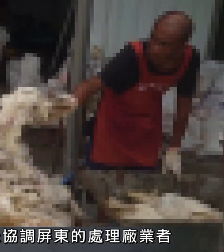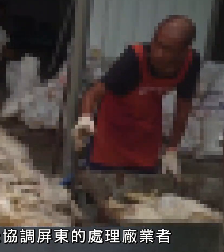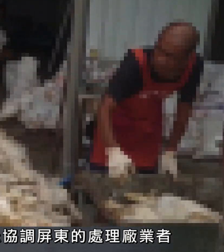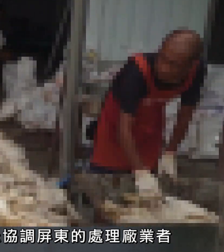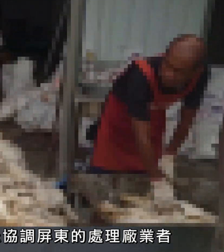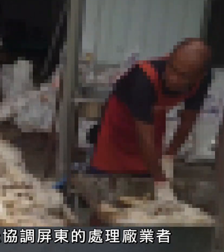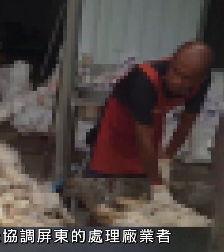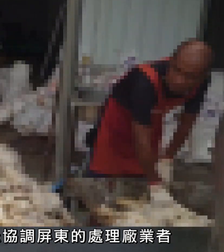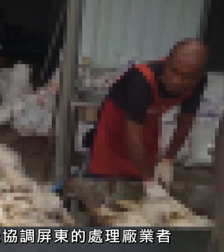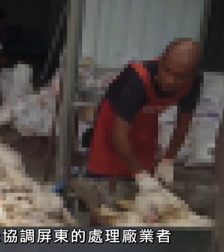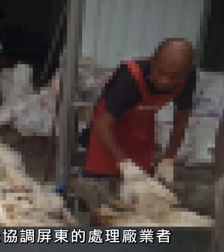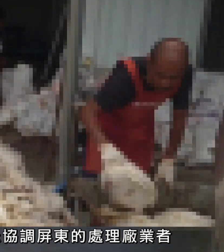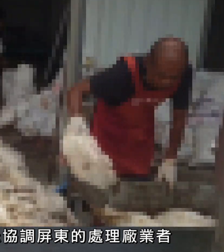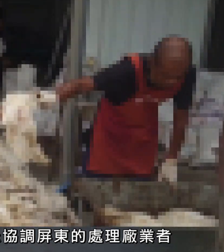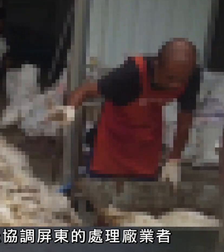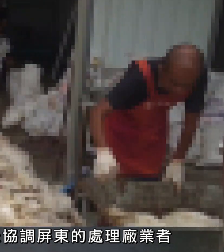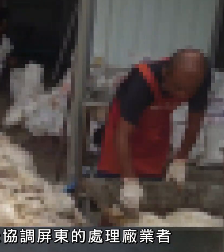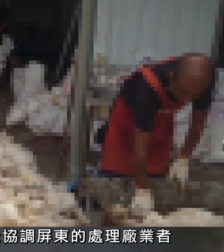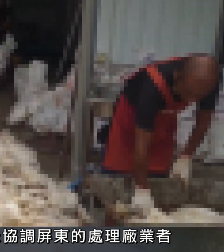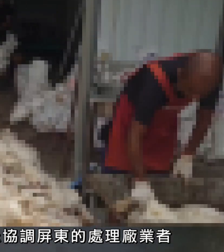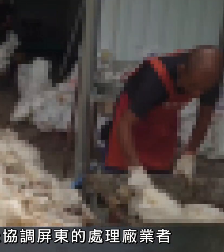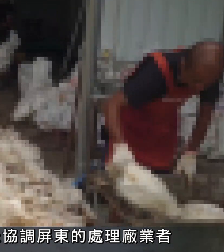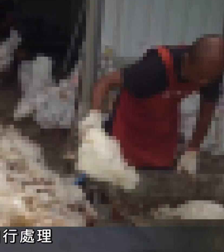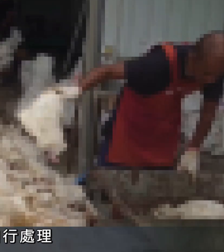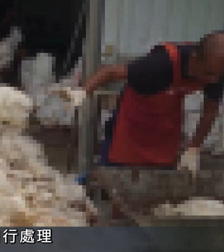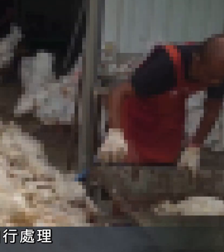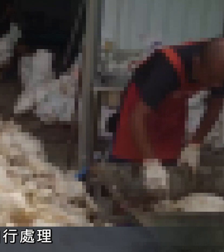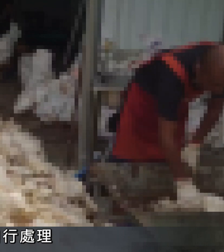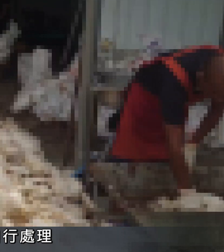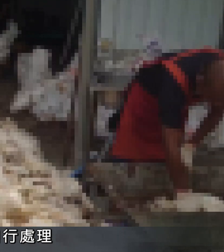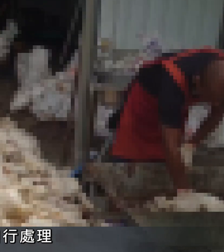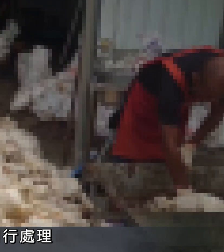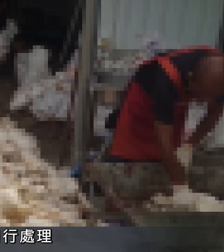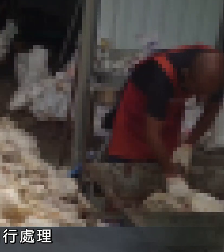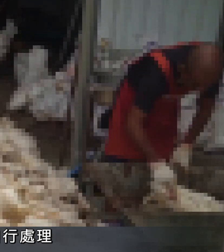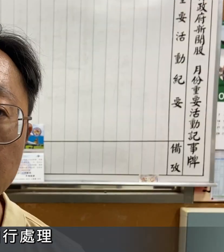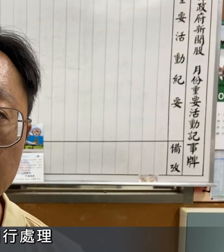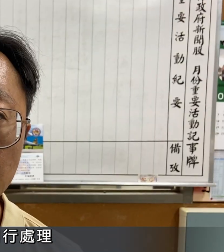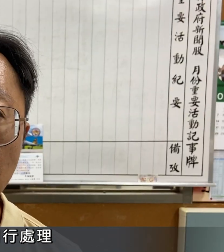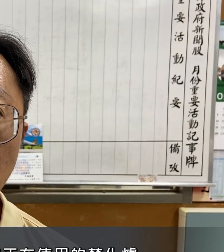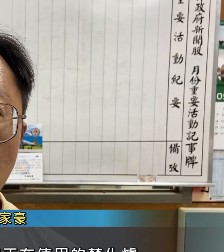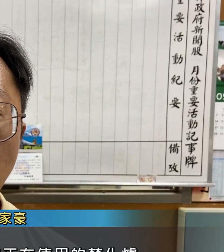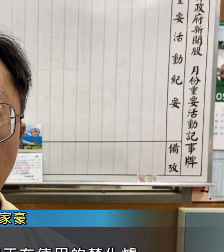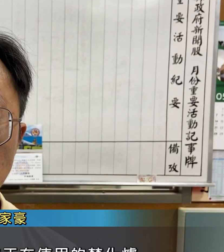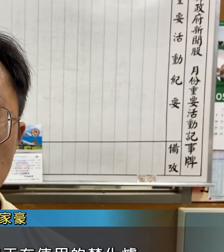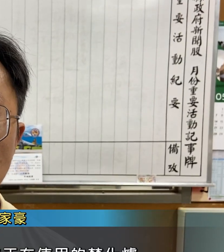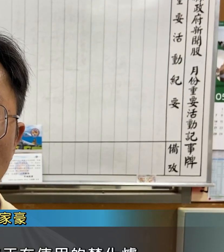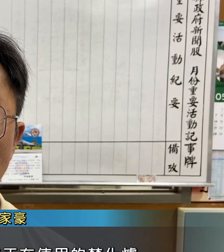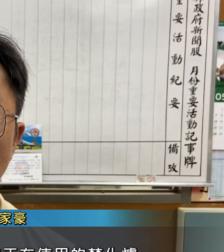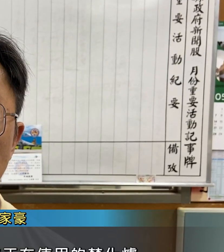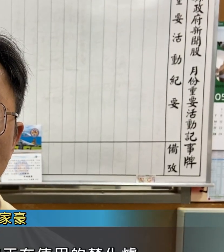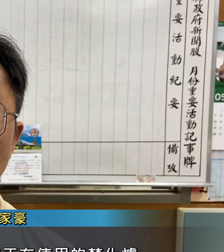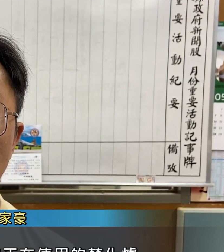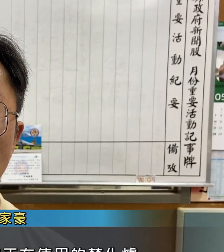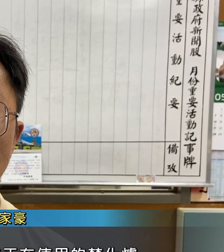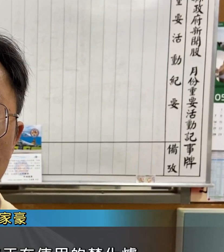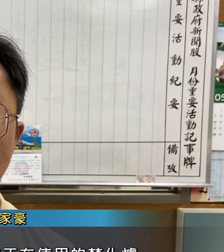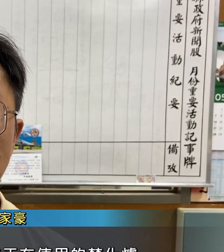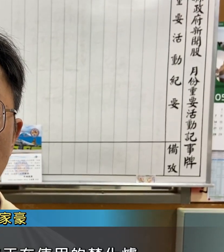厂业者再走30公吨处理，剩下的由台东县自行处理。 协调了环保局，我们会用台东现